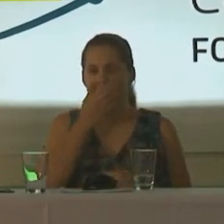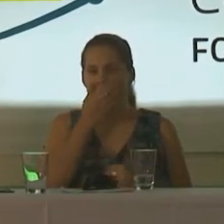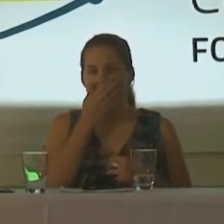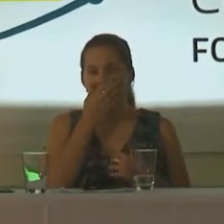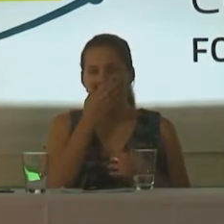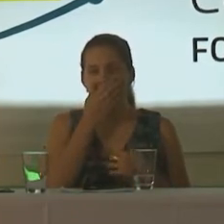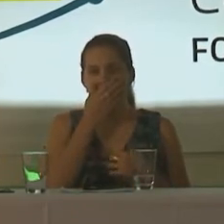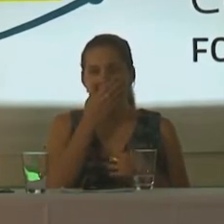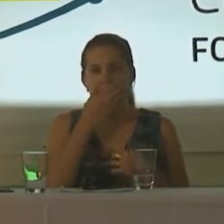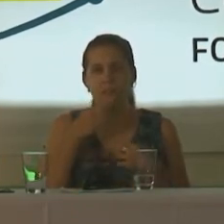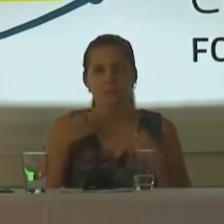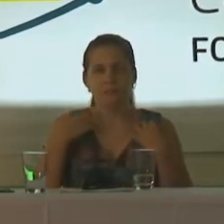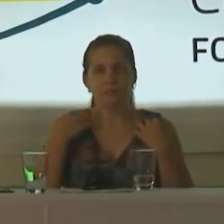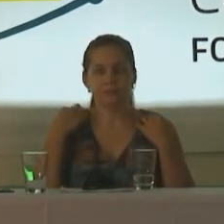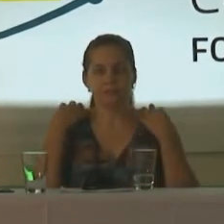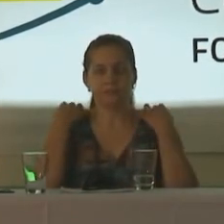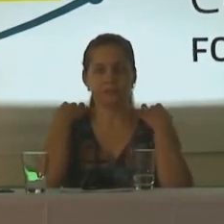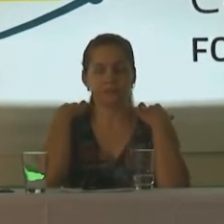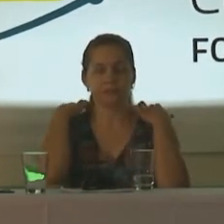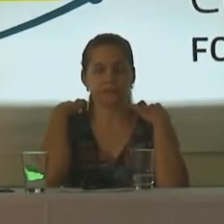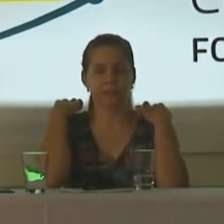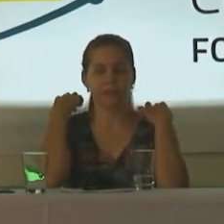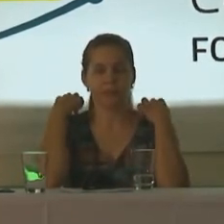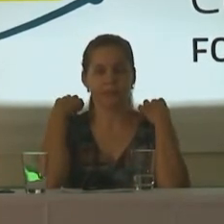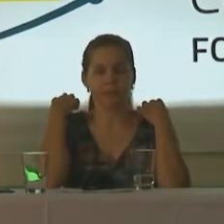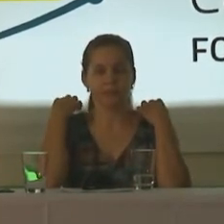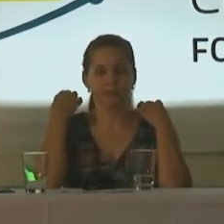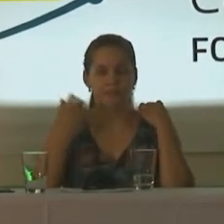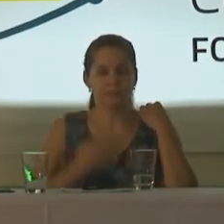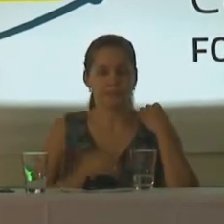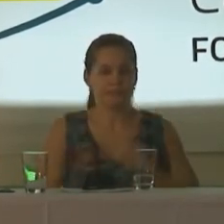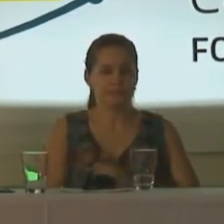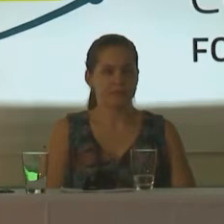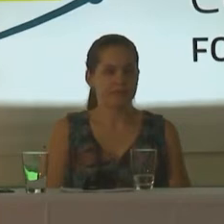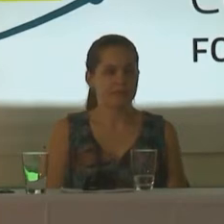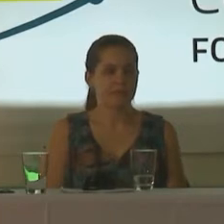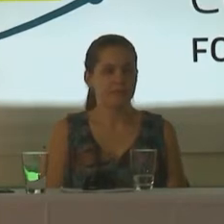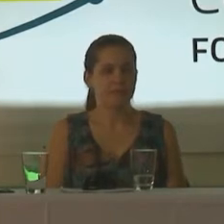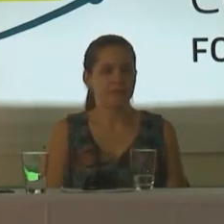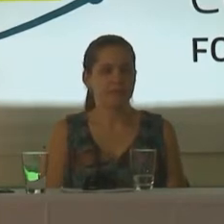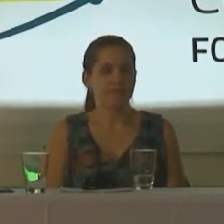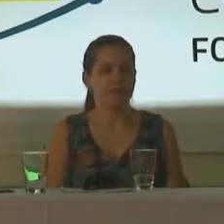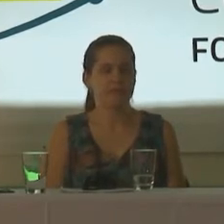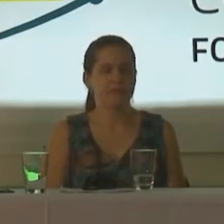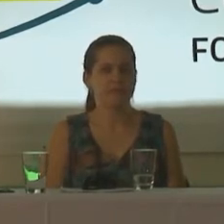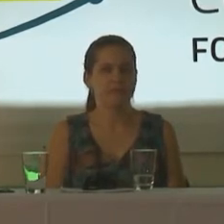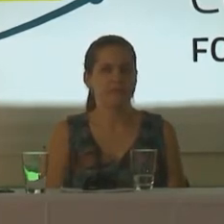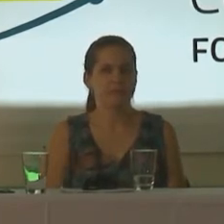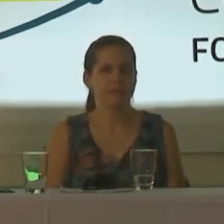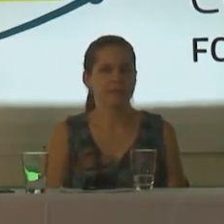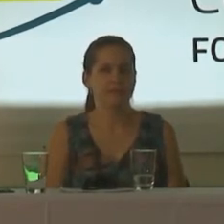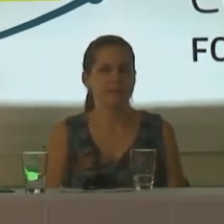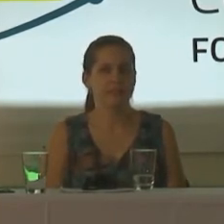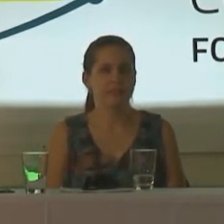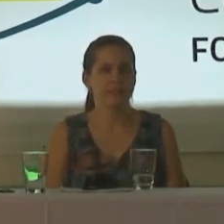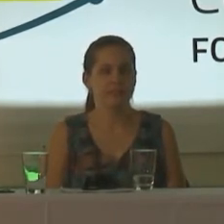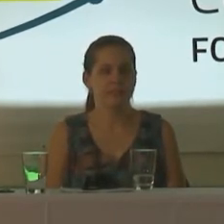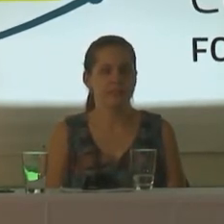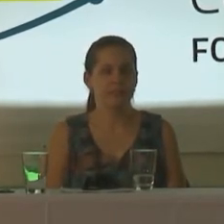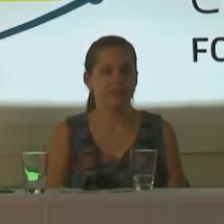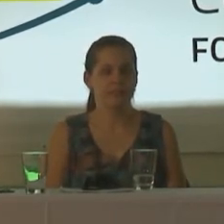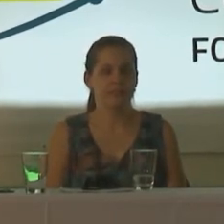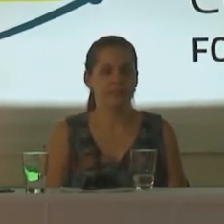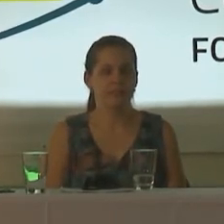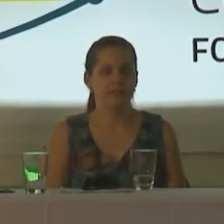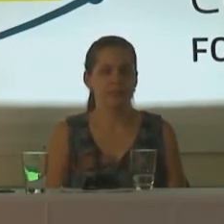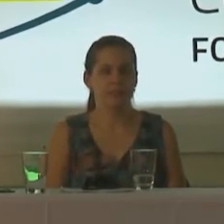nos permitir avançar cada vez mais nas práticas pedagógicas inclusivas para esse sujeito, né? E agora